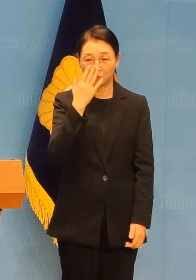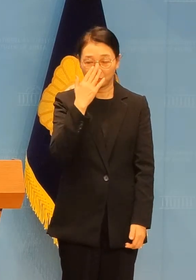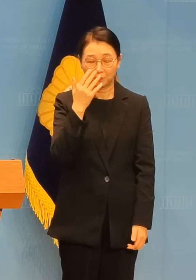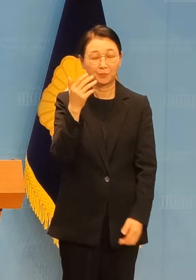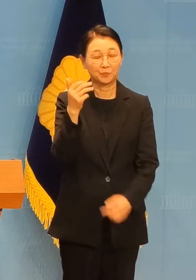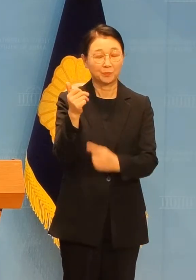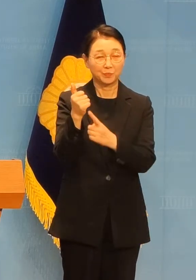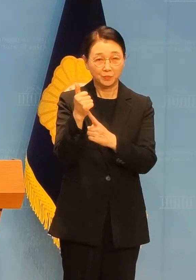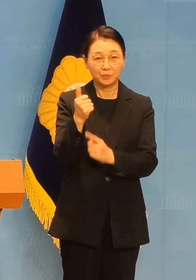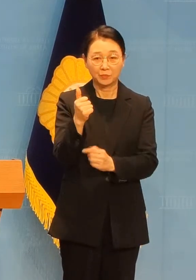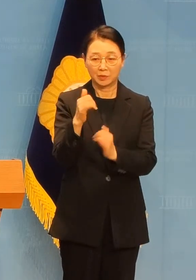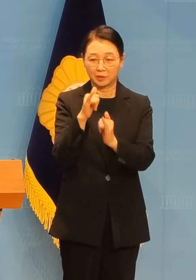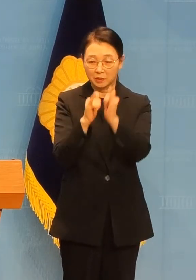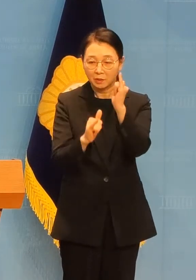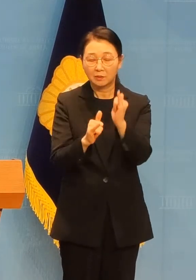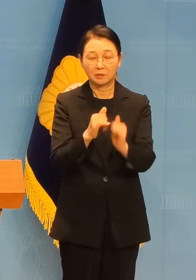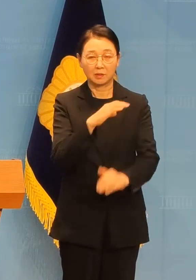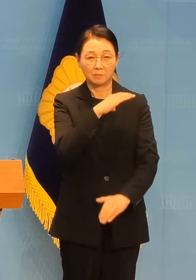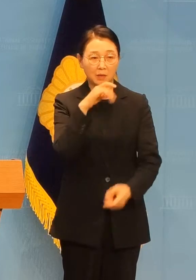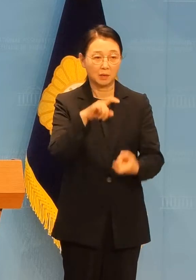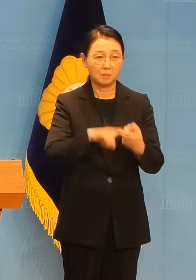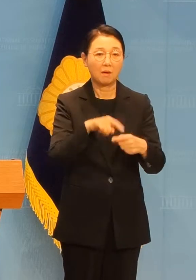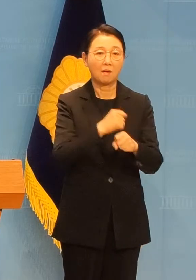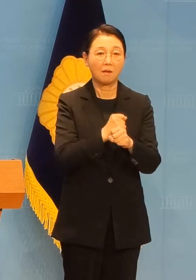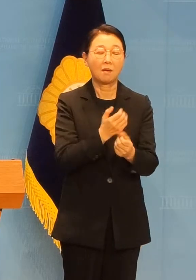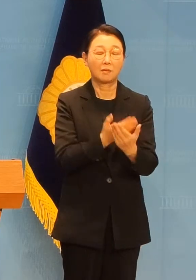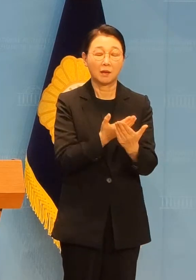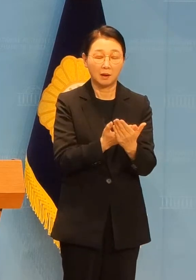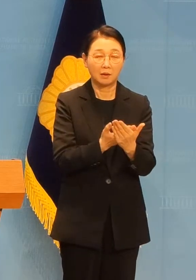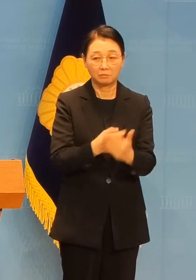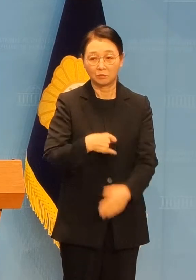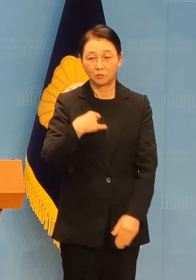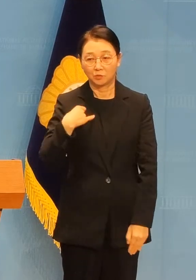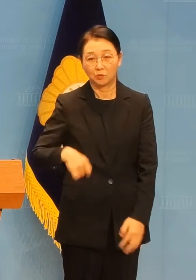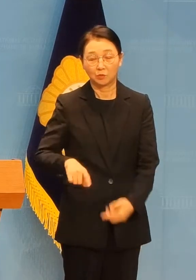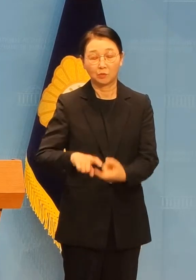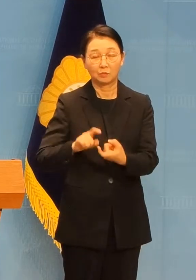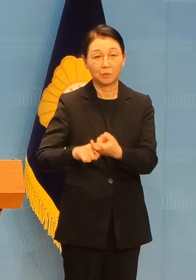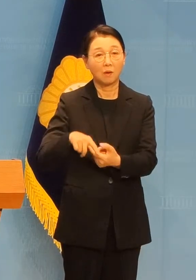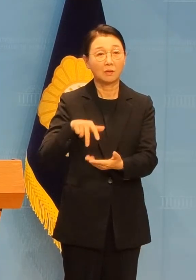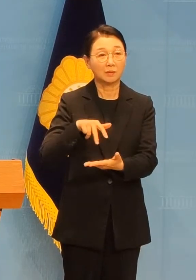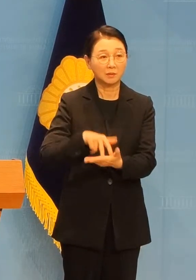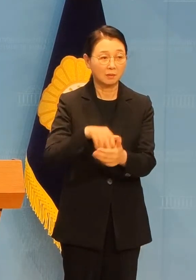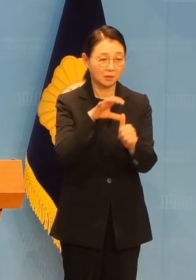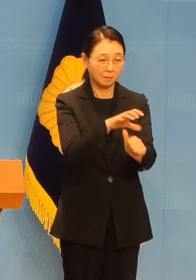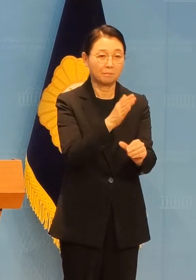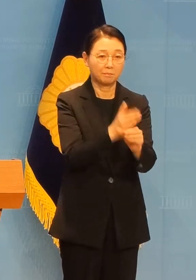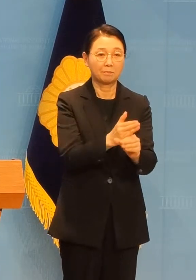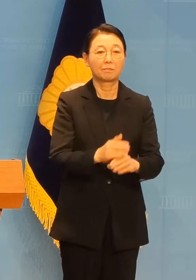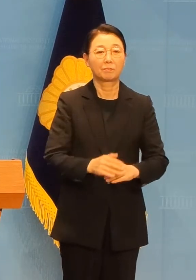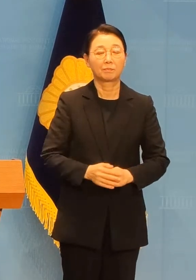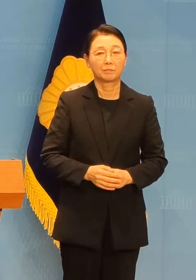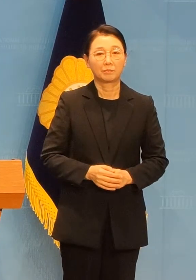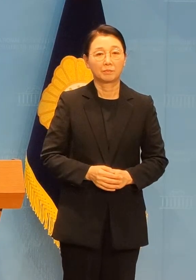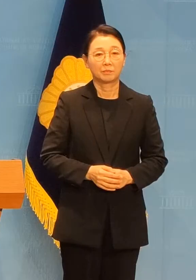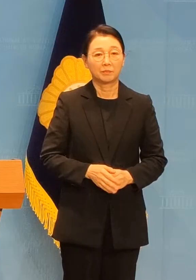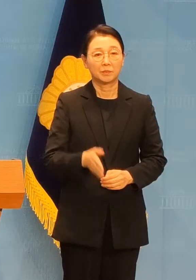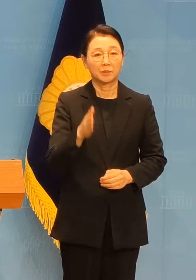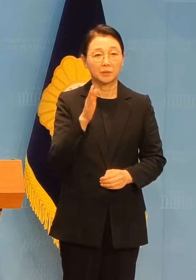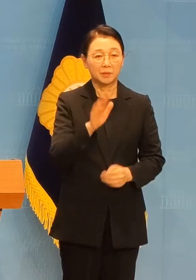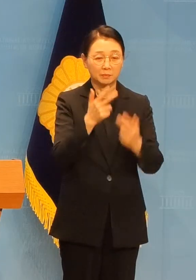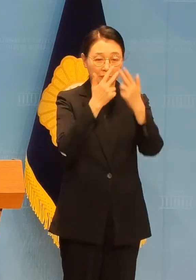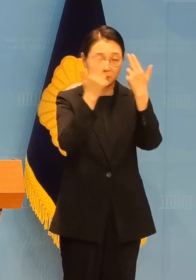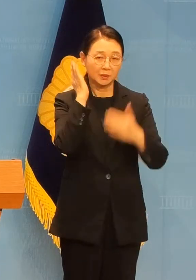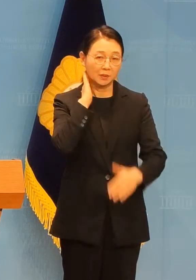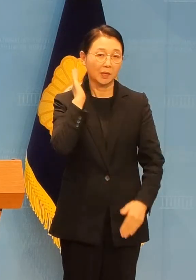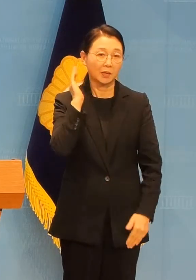올바른 편에 서라며 대놓고 중국 편에 설 것을 압박했습니다. 그런데 대통령은